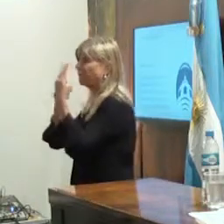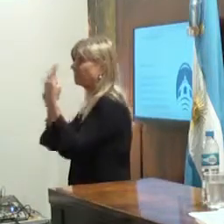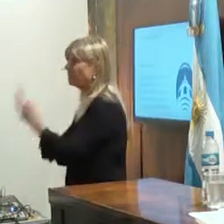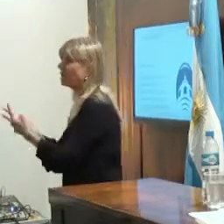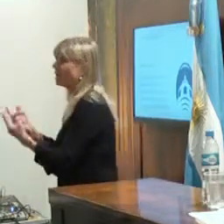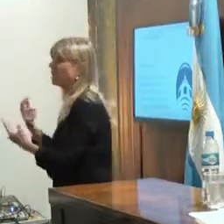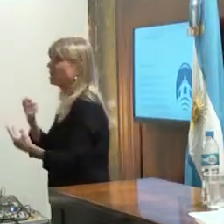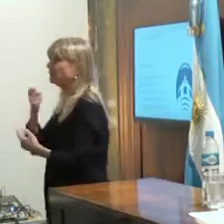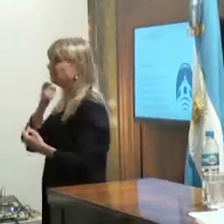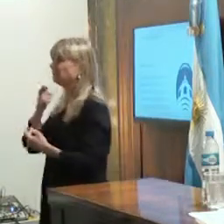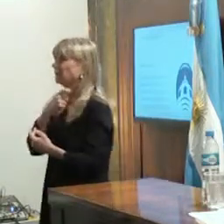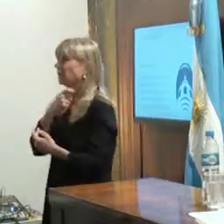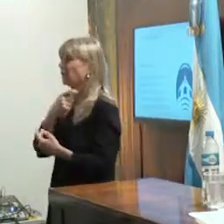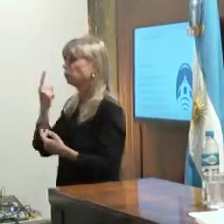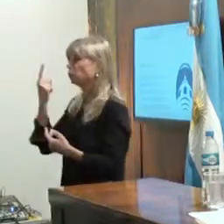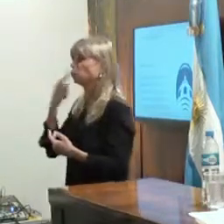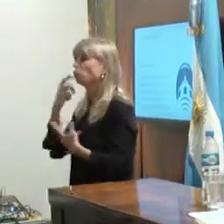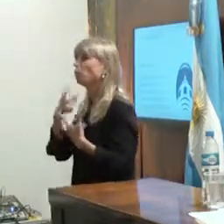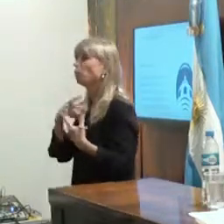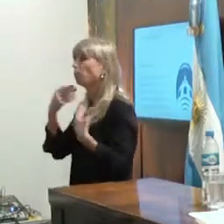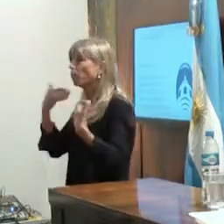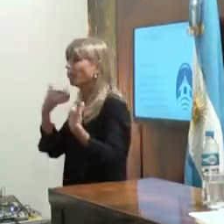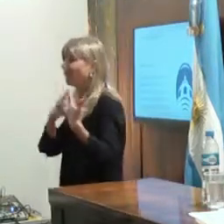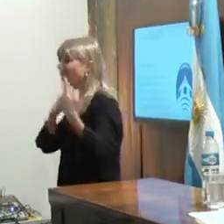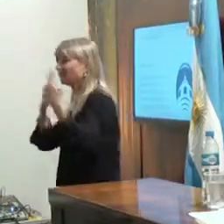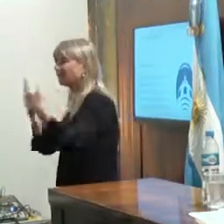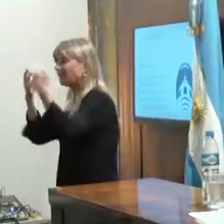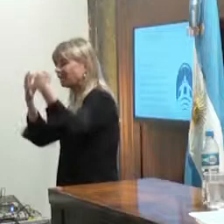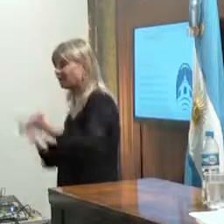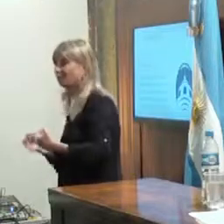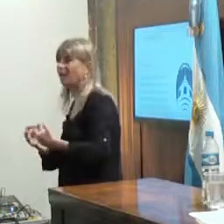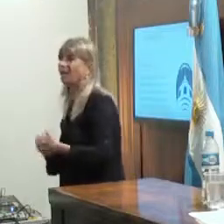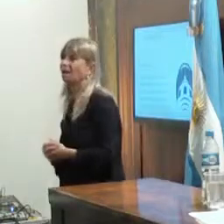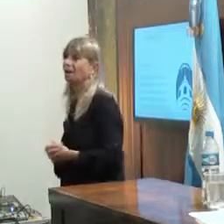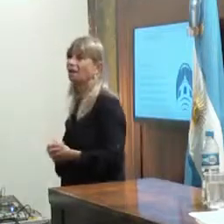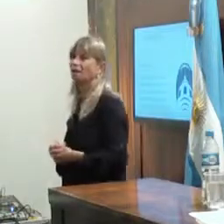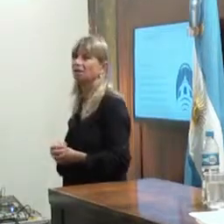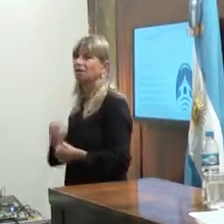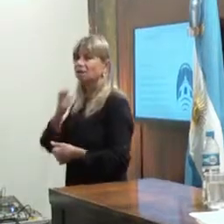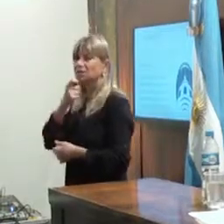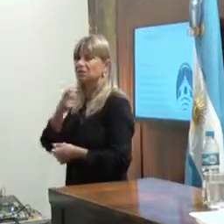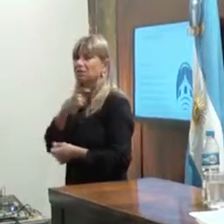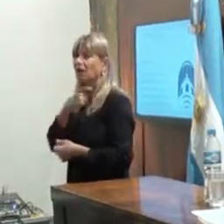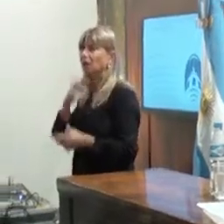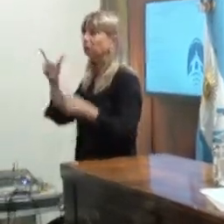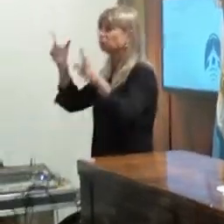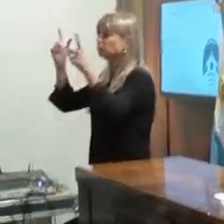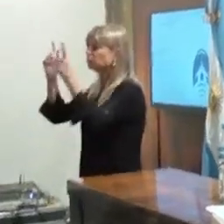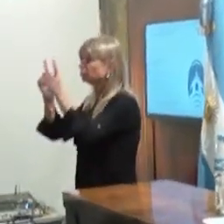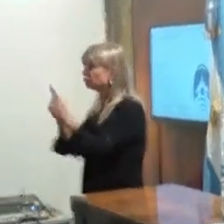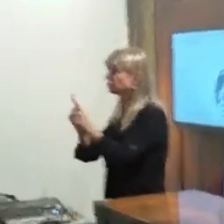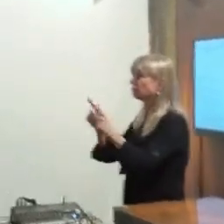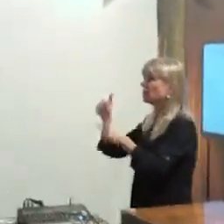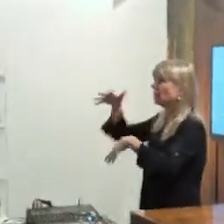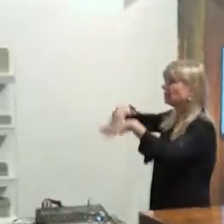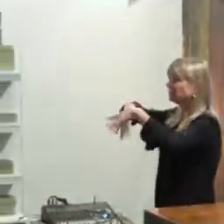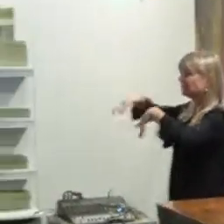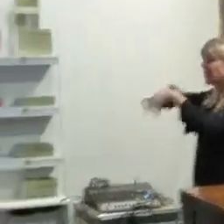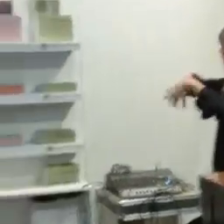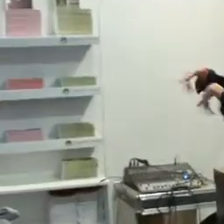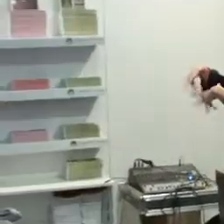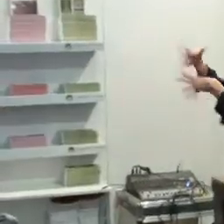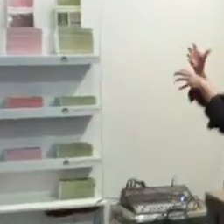un transporte sustentable, si queremos que no haya transporte, si queremos reducir el transporte de superficie, si